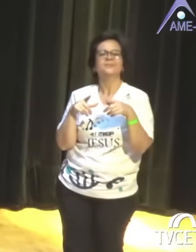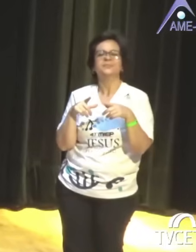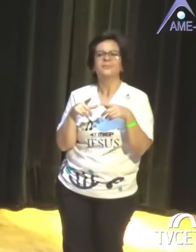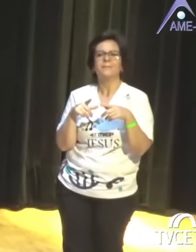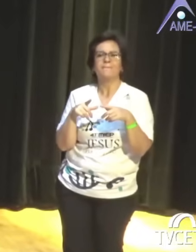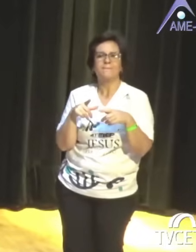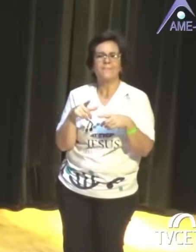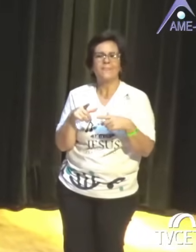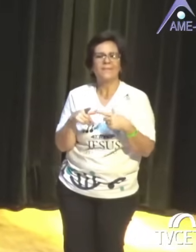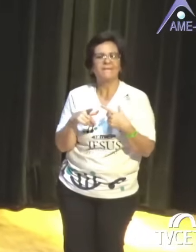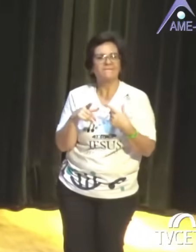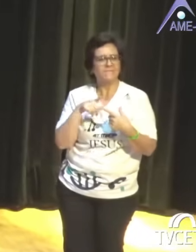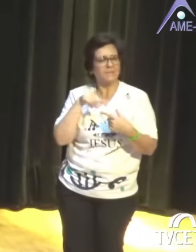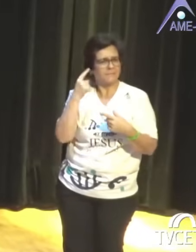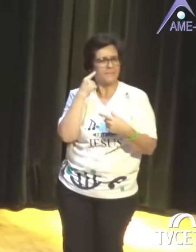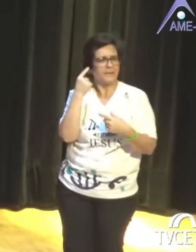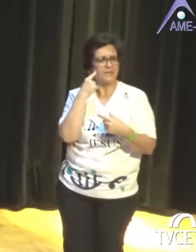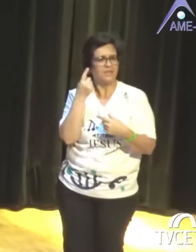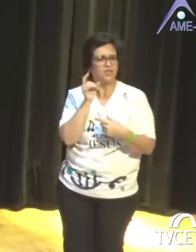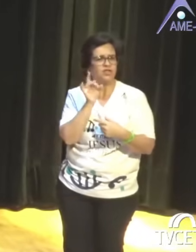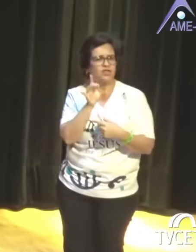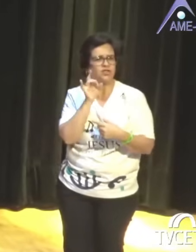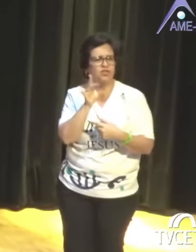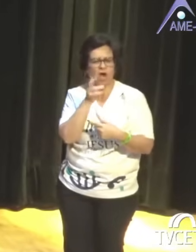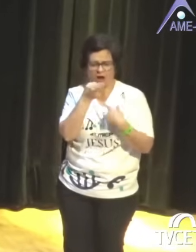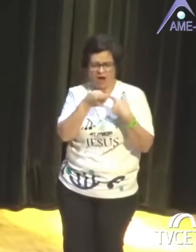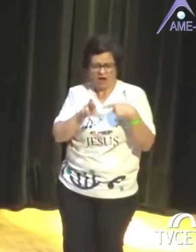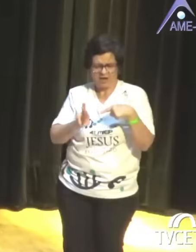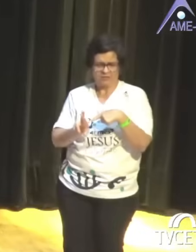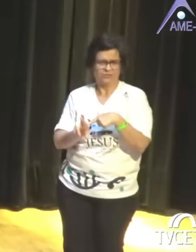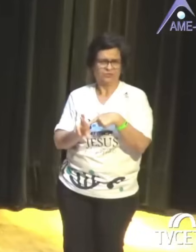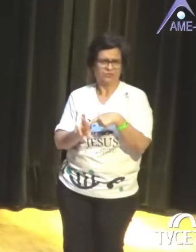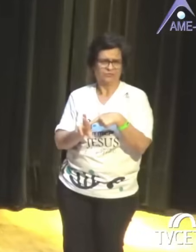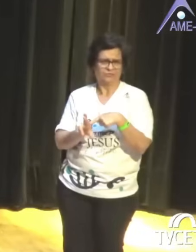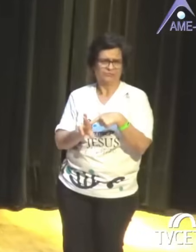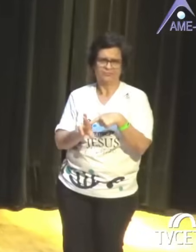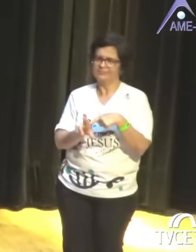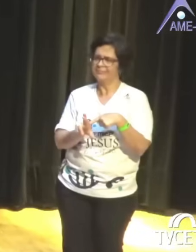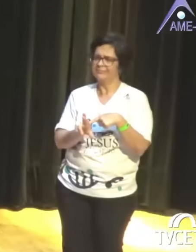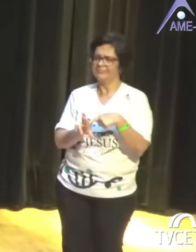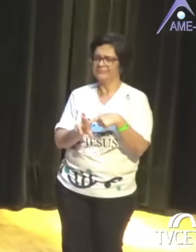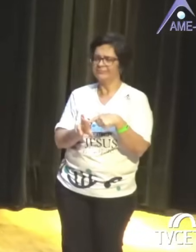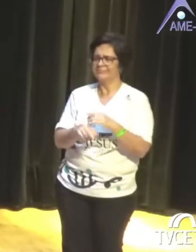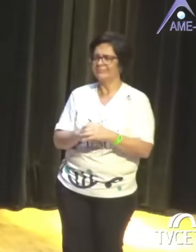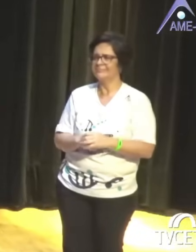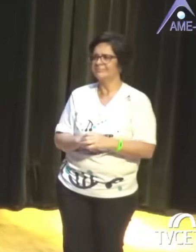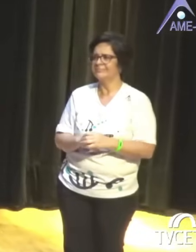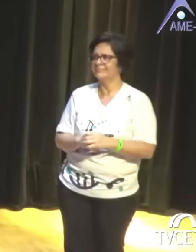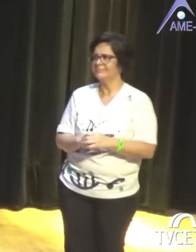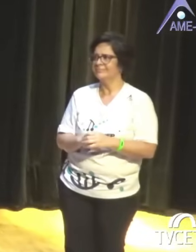então você acha que eu tô falando apenas de aspecto religioso aqui